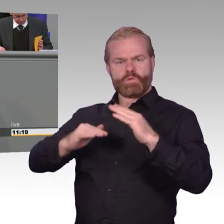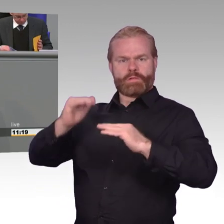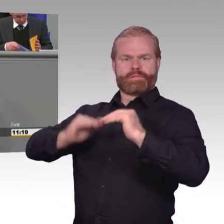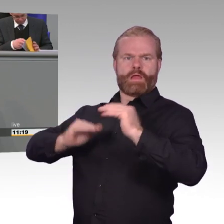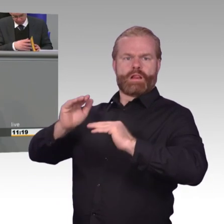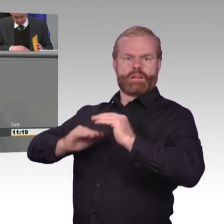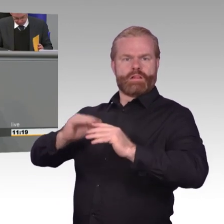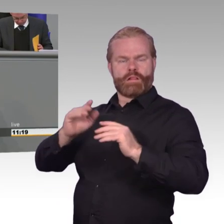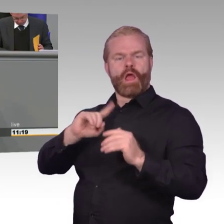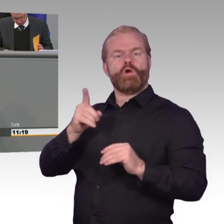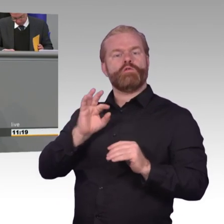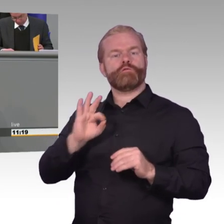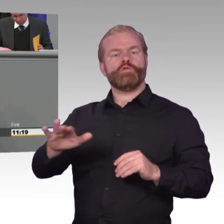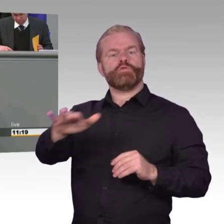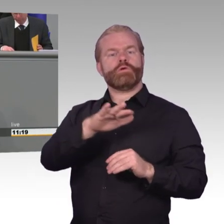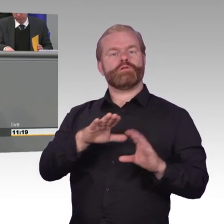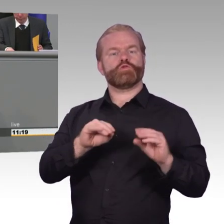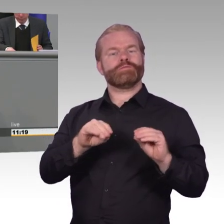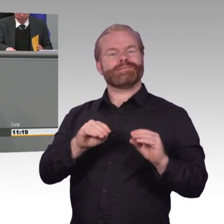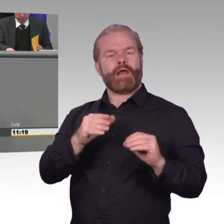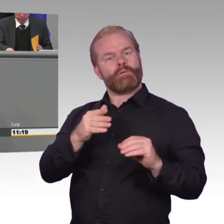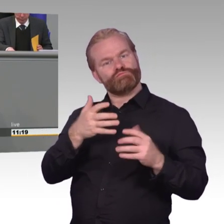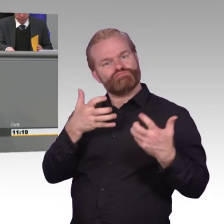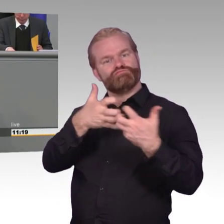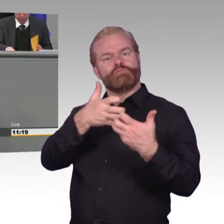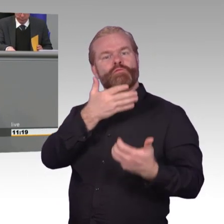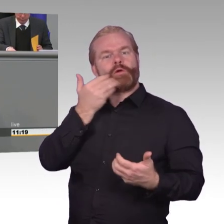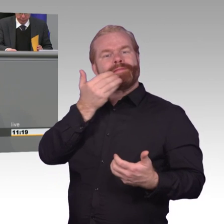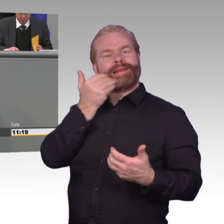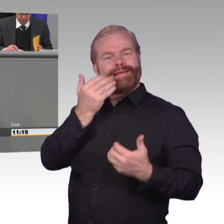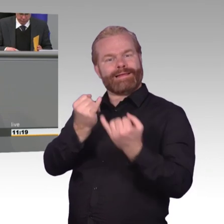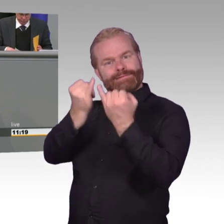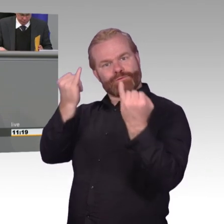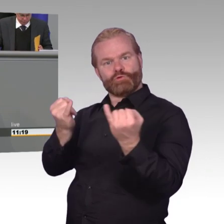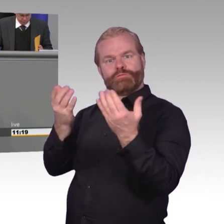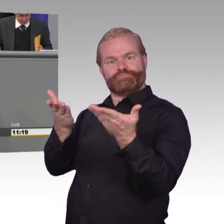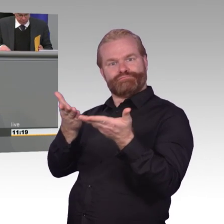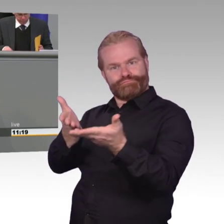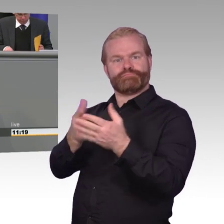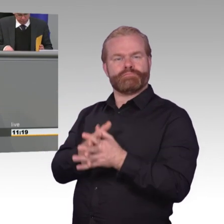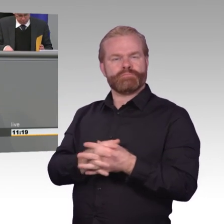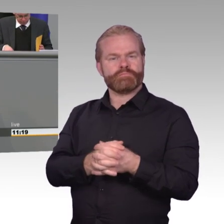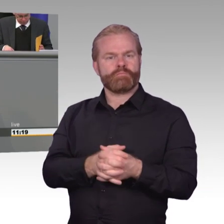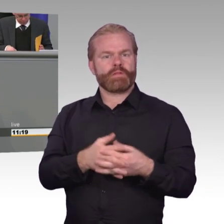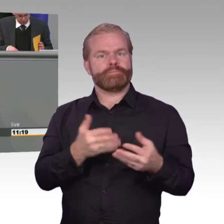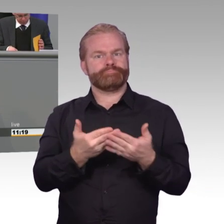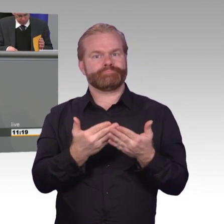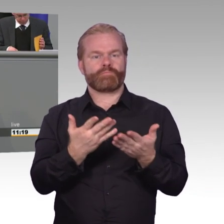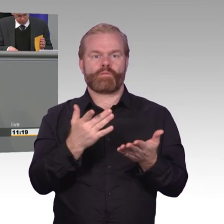Sie stellen die Sicherheit durch Verschlüsselung in den Vordergrund. Dabei ist vor allen Dingen auch